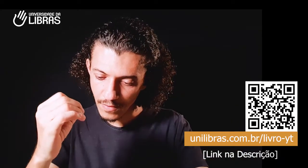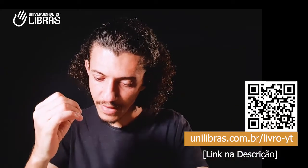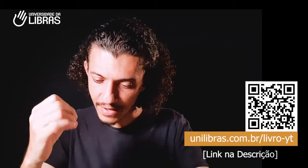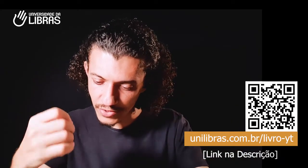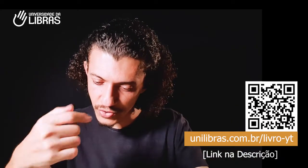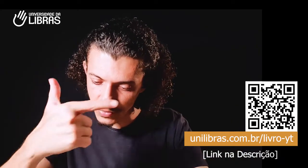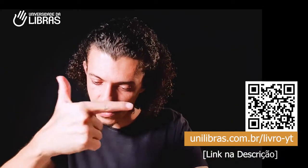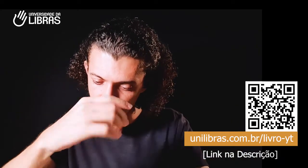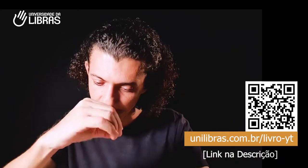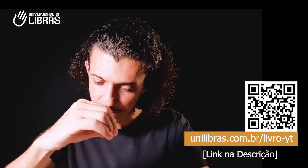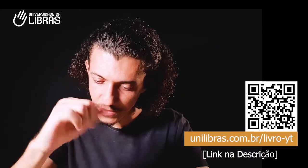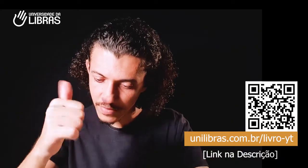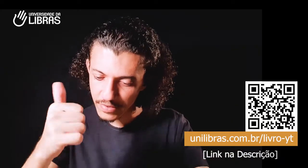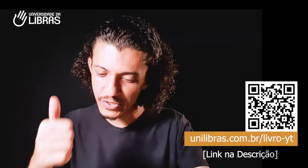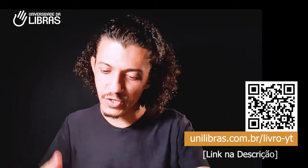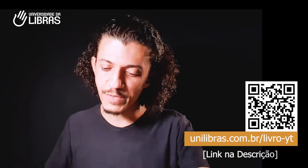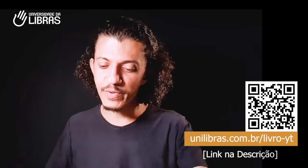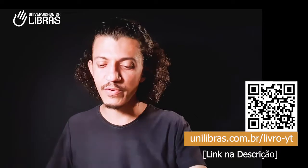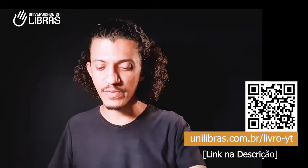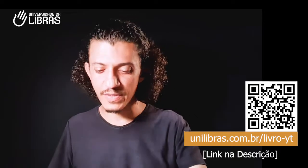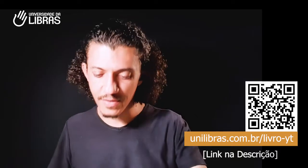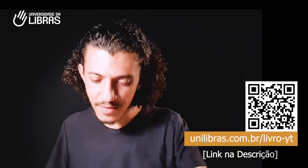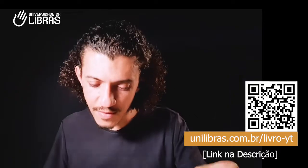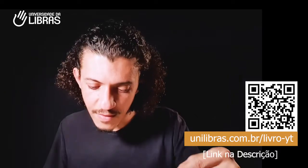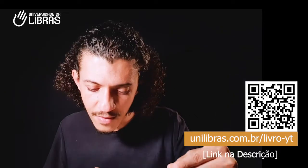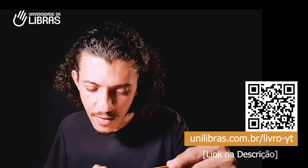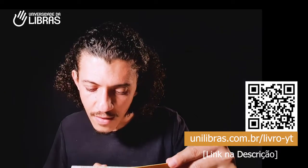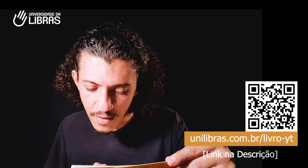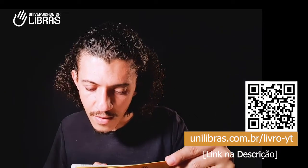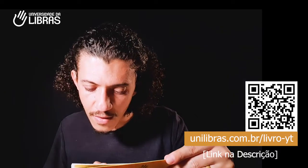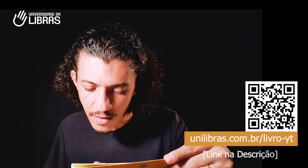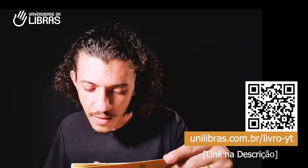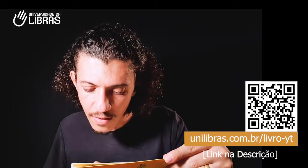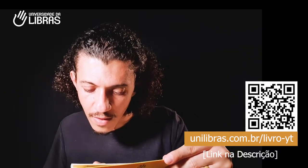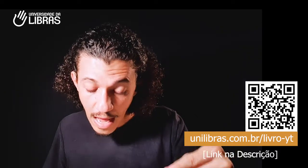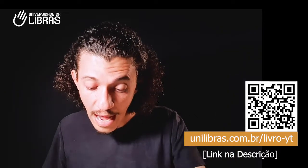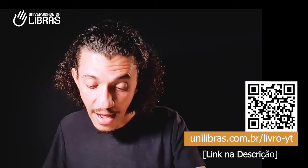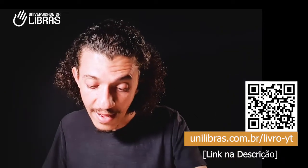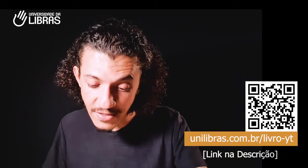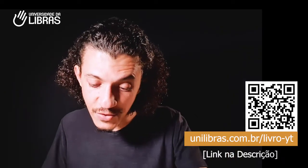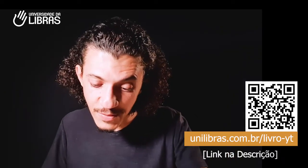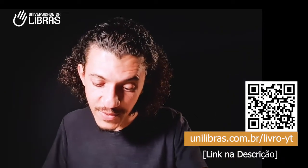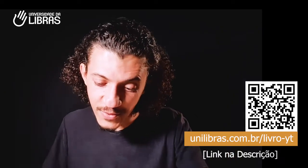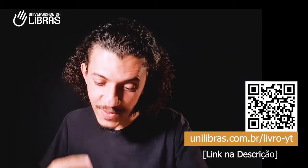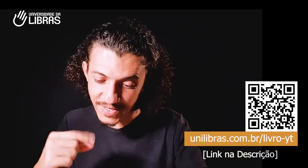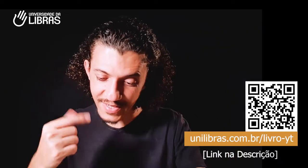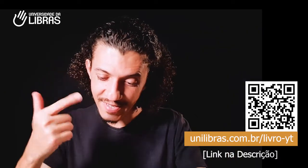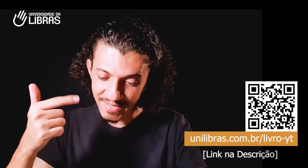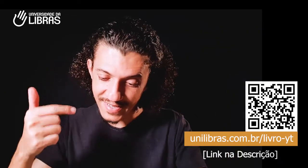Rua Dez de Julho de 2011 em 2012